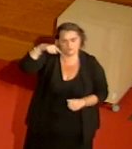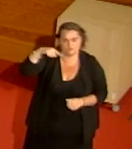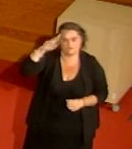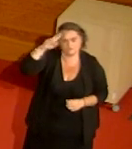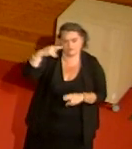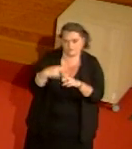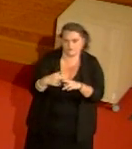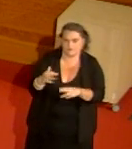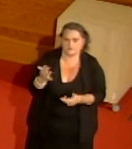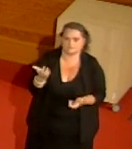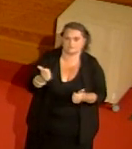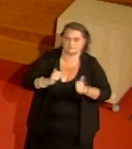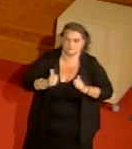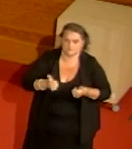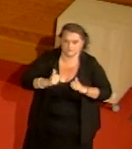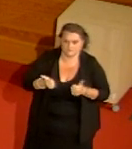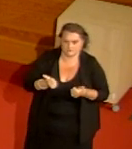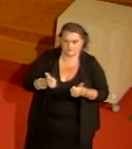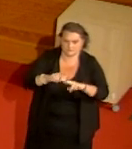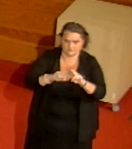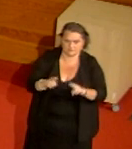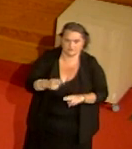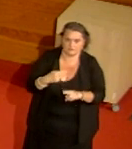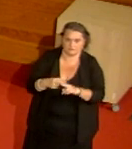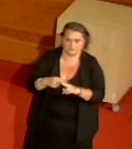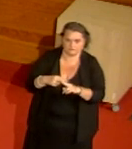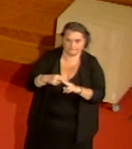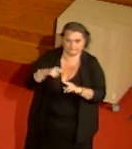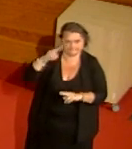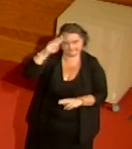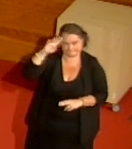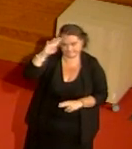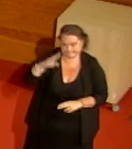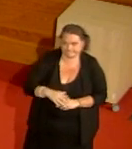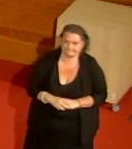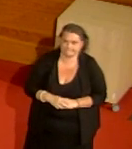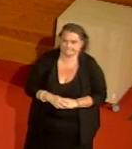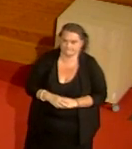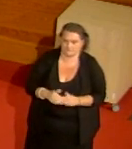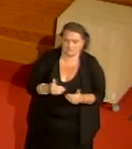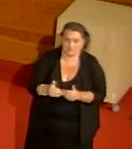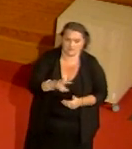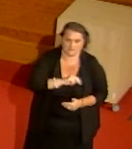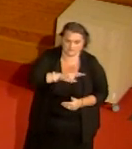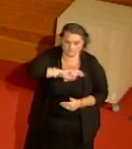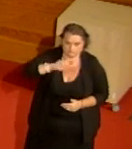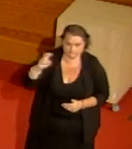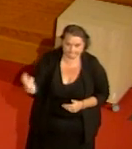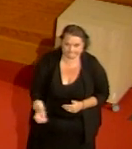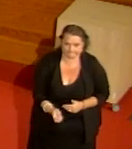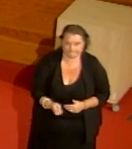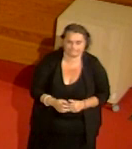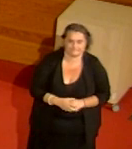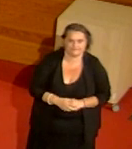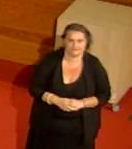y máster internacional en creatividad recientemente ha obtenido el premio internacional de ensayo jovellanos en el año